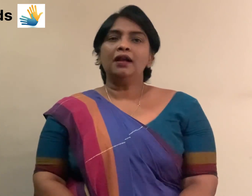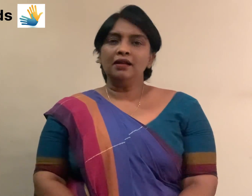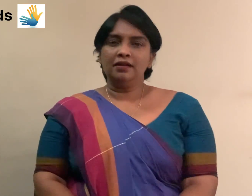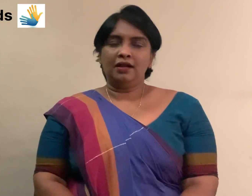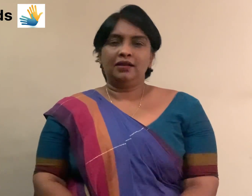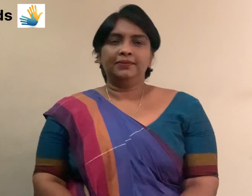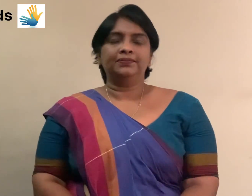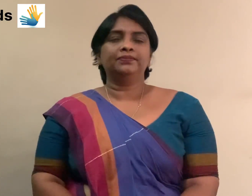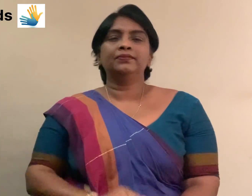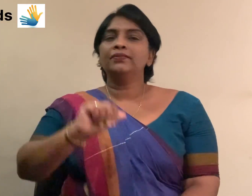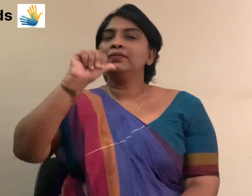ගංගා.